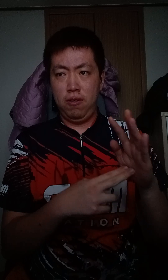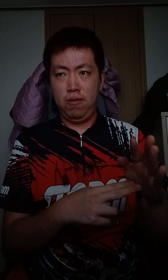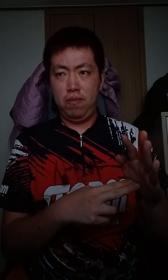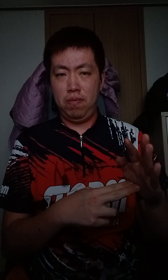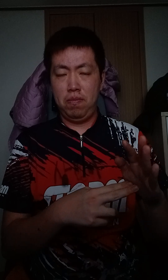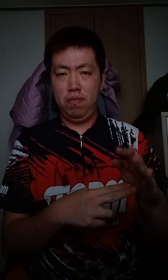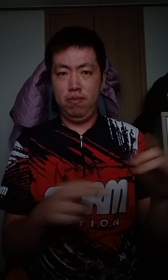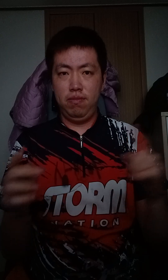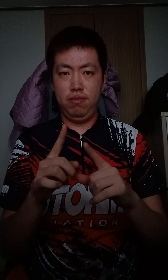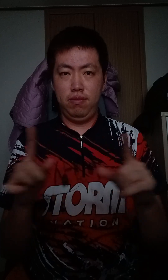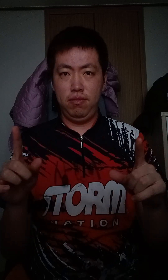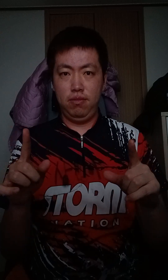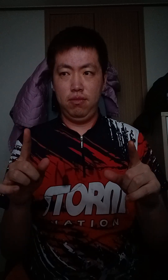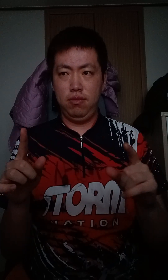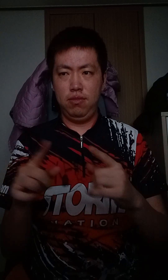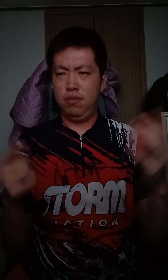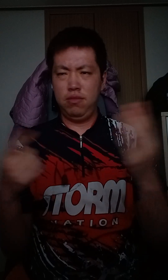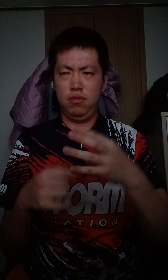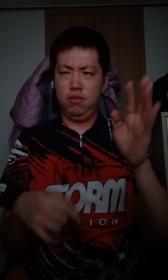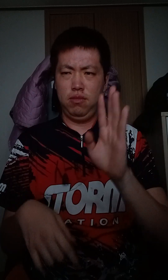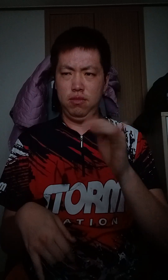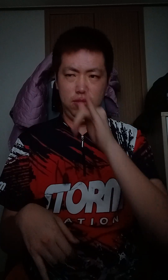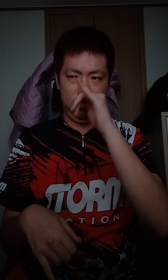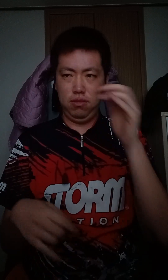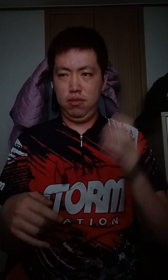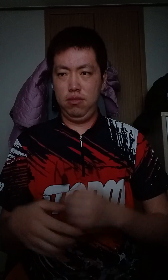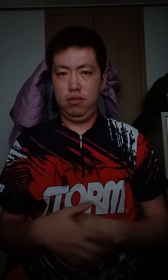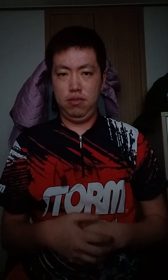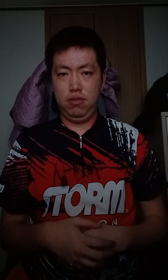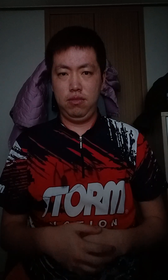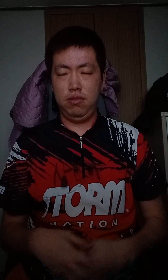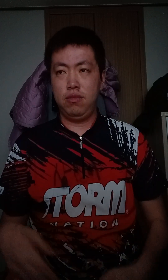수 있는 권리도 누리지 못하고 있습니다. MBC 뉴스 안준호입니다.